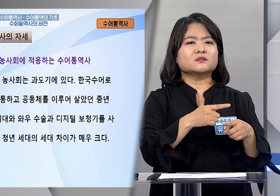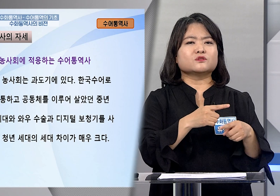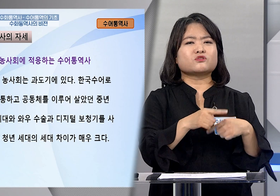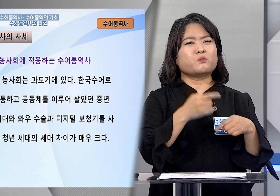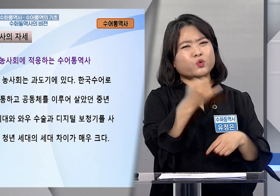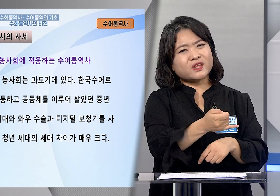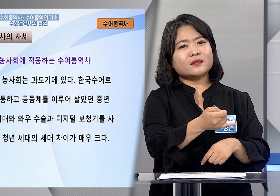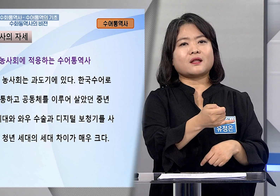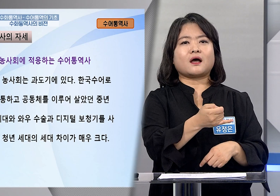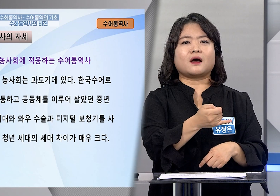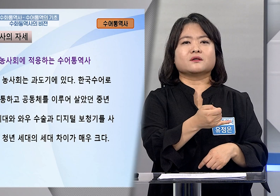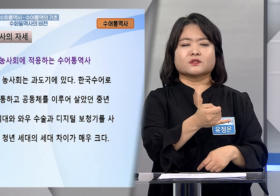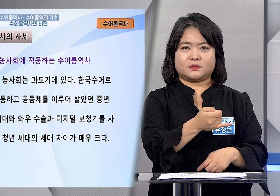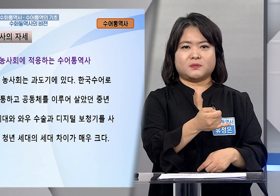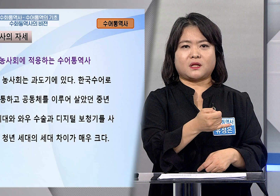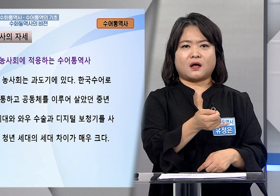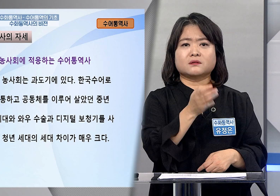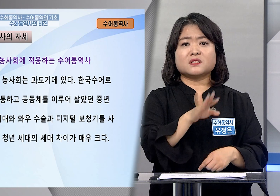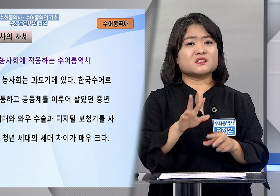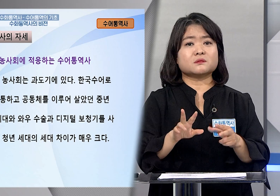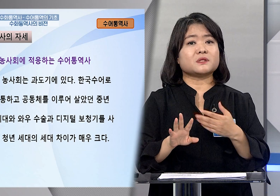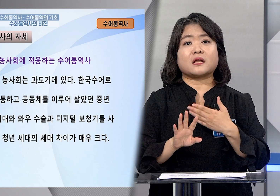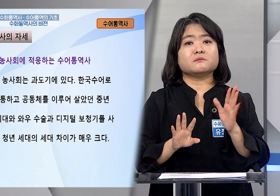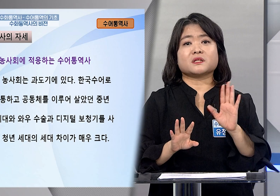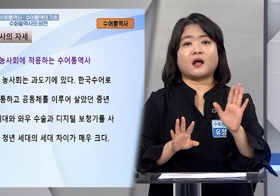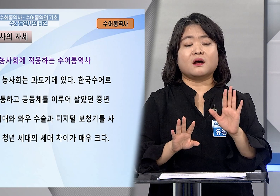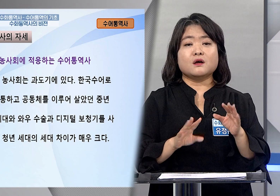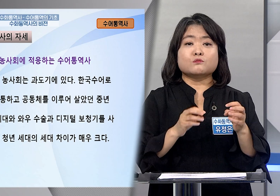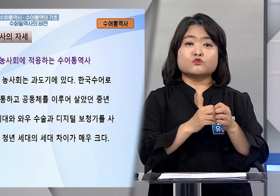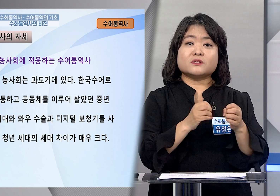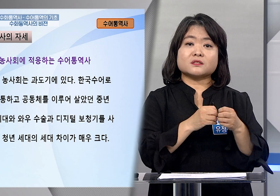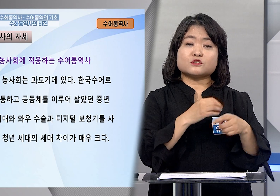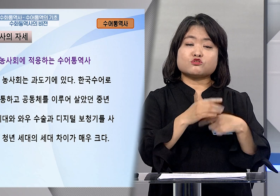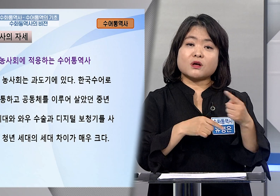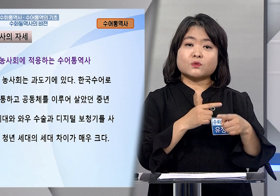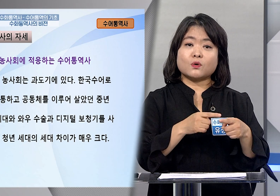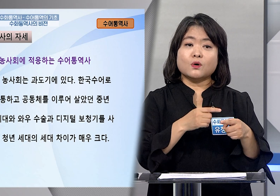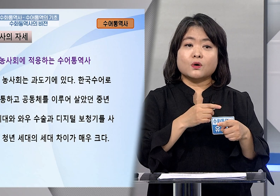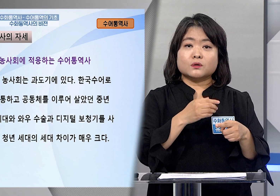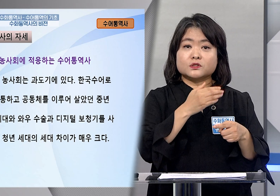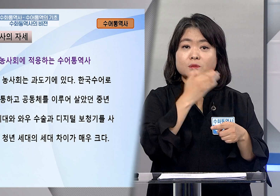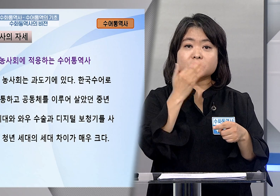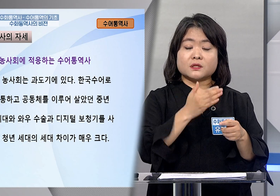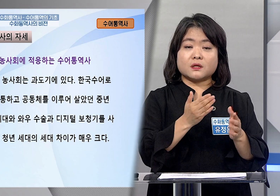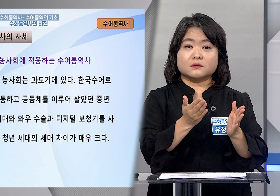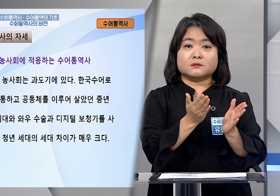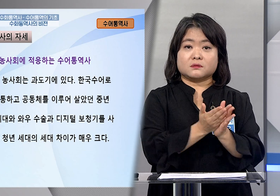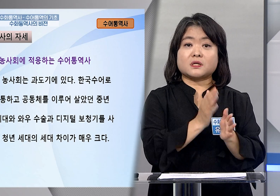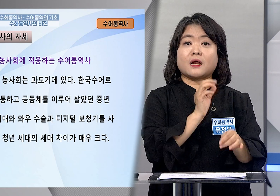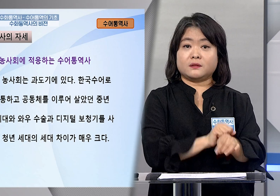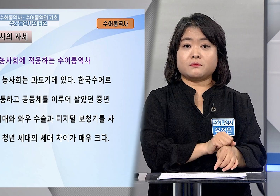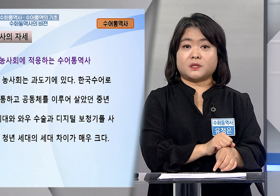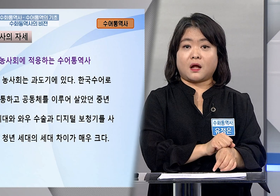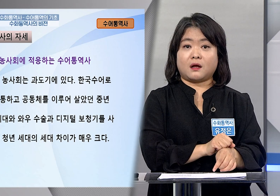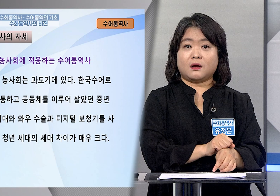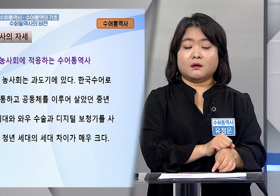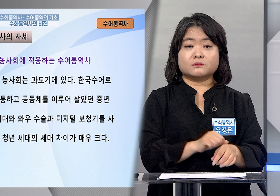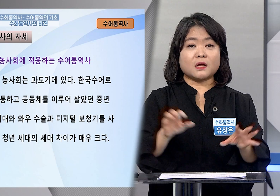수화 못한다였습니다. 근데 지금은 아닙니다. 문장식 수화도 젊은 세대는 잘한답니다. 나는